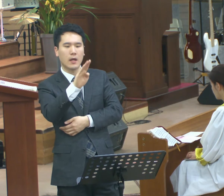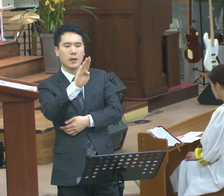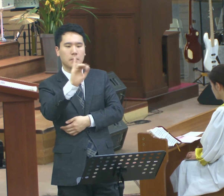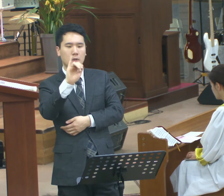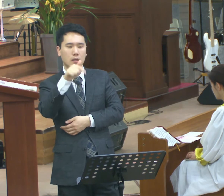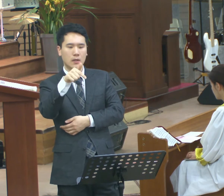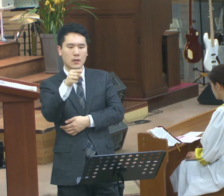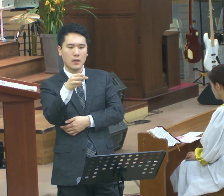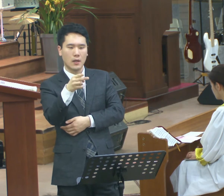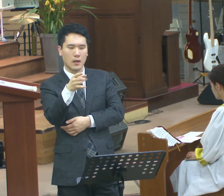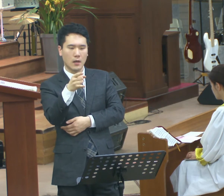같았어요.